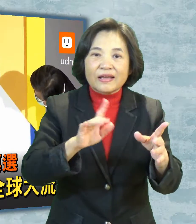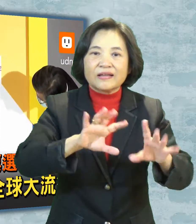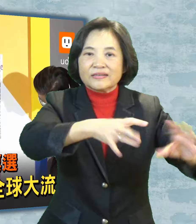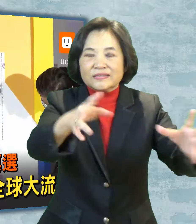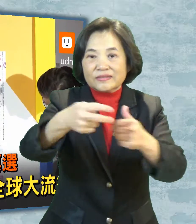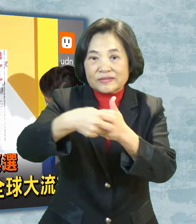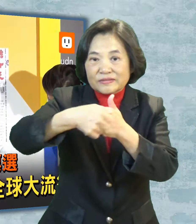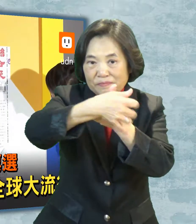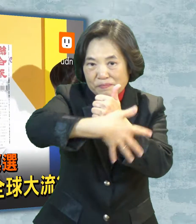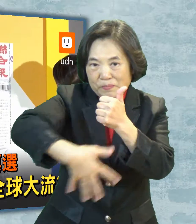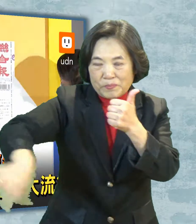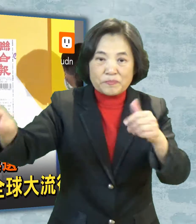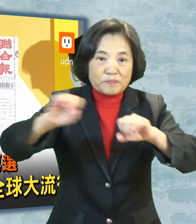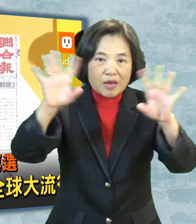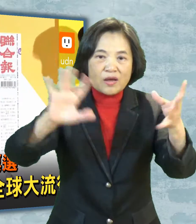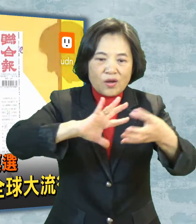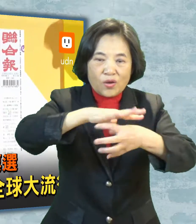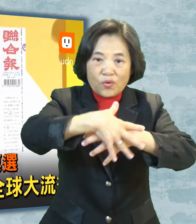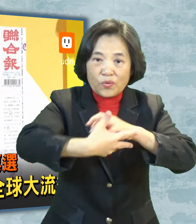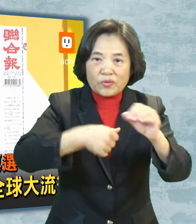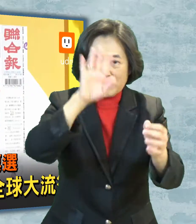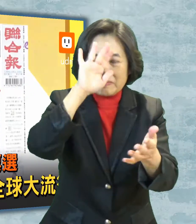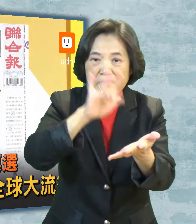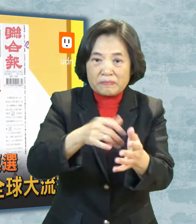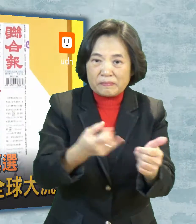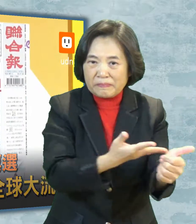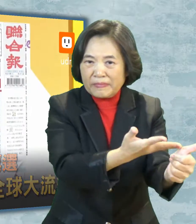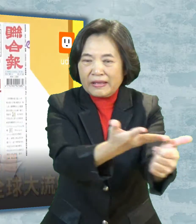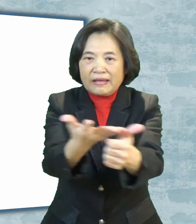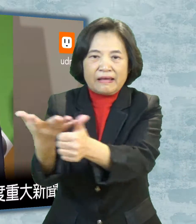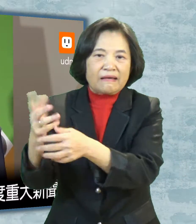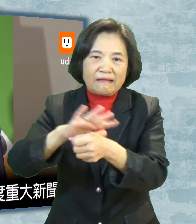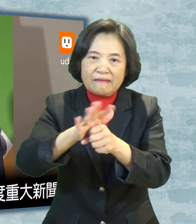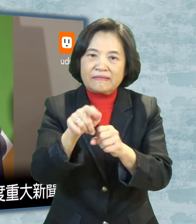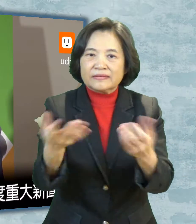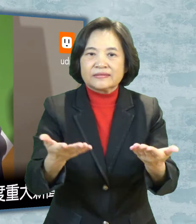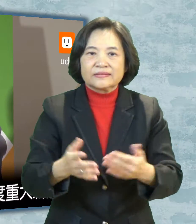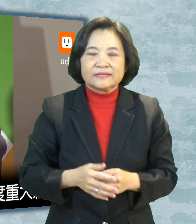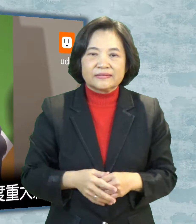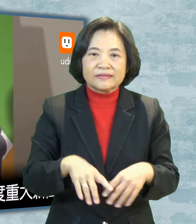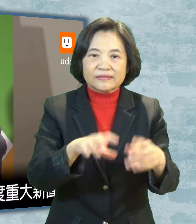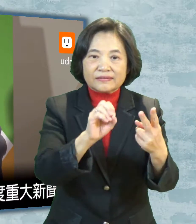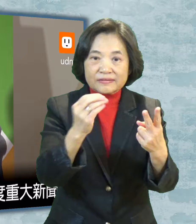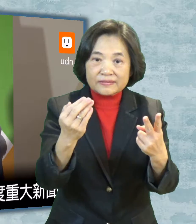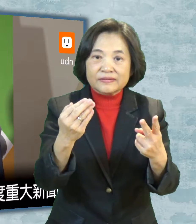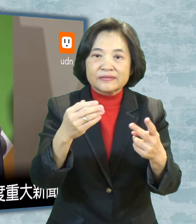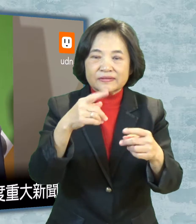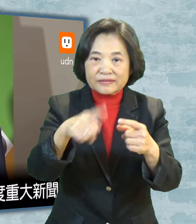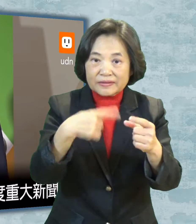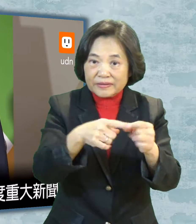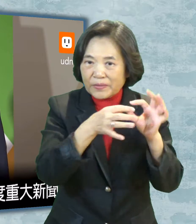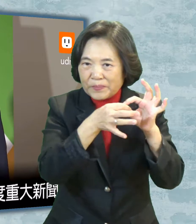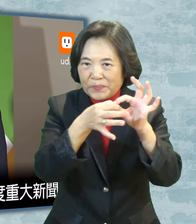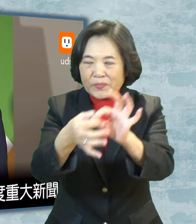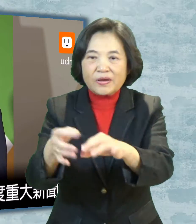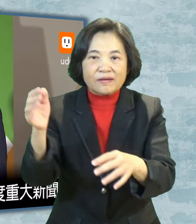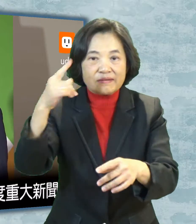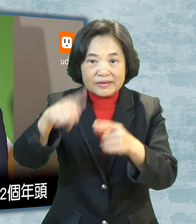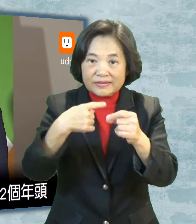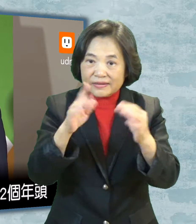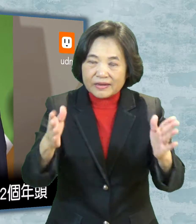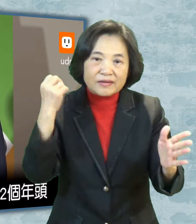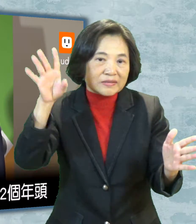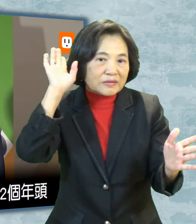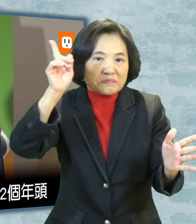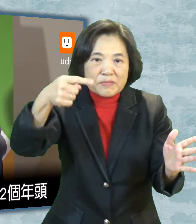世卫组织宣布全球新冠大流行。 从2009年就开始办这个年度重大新闻